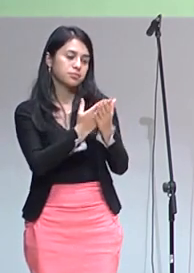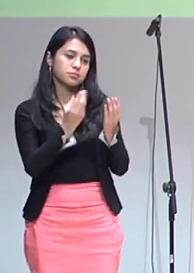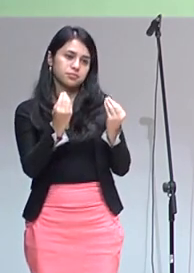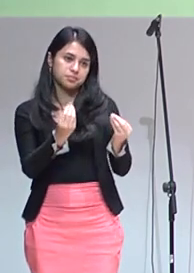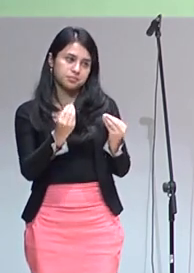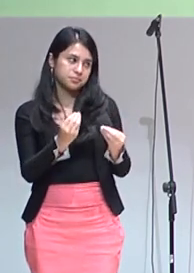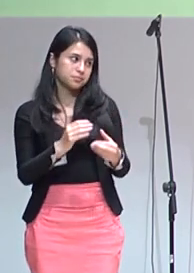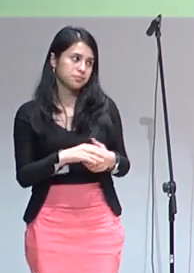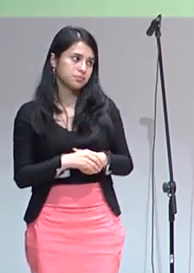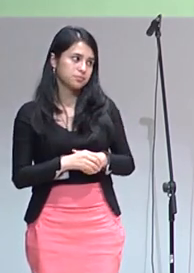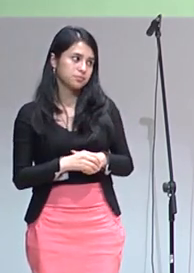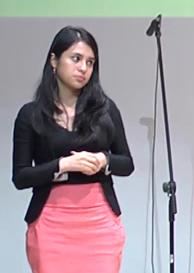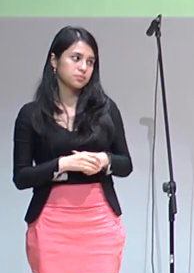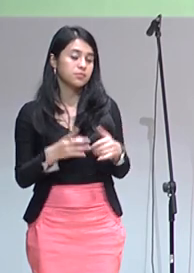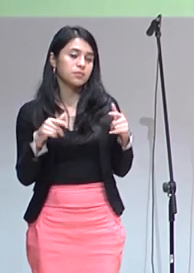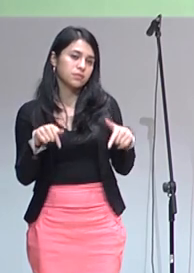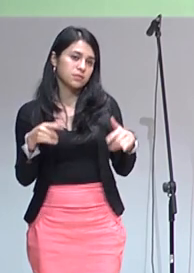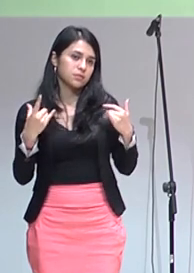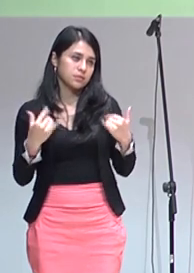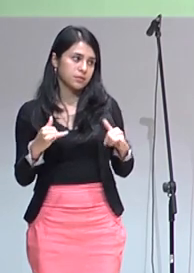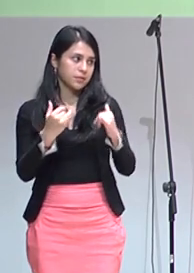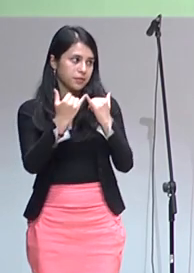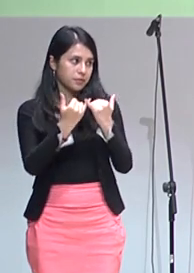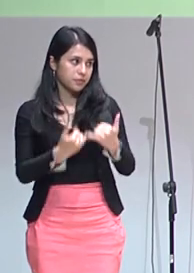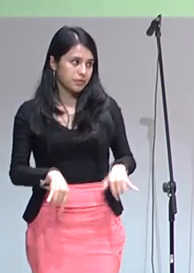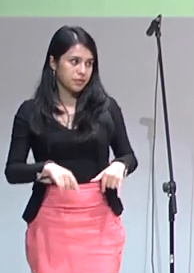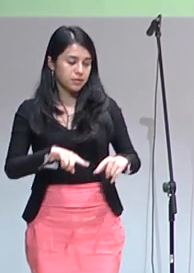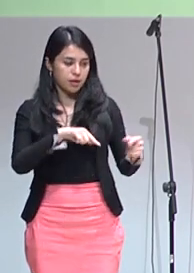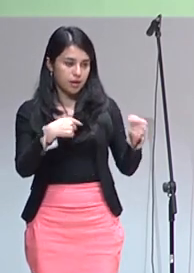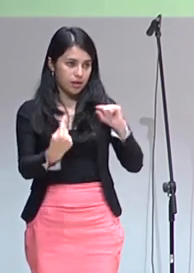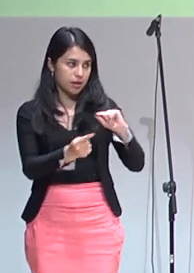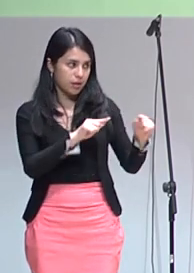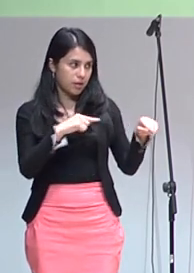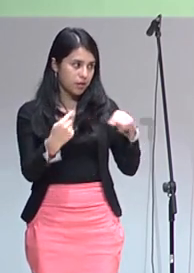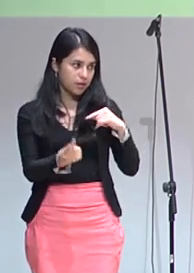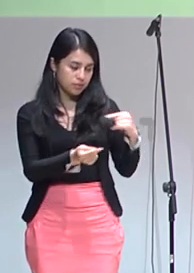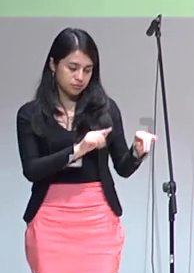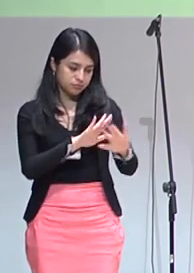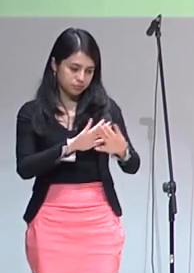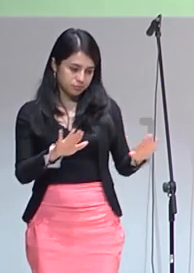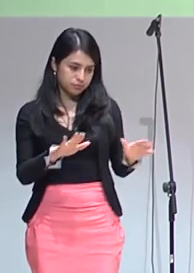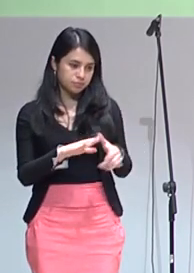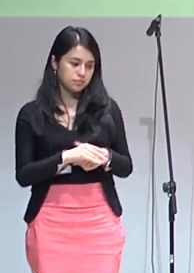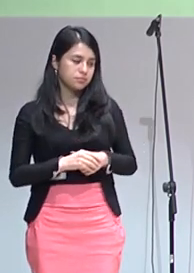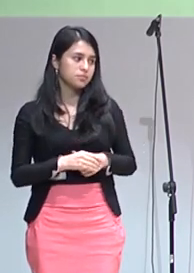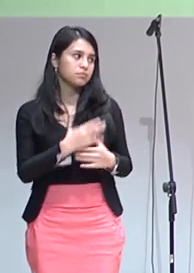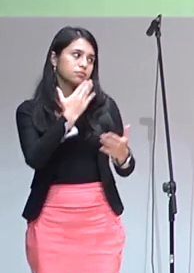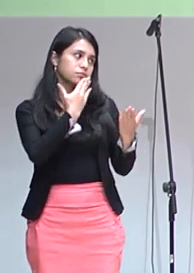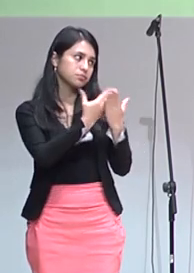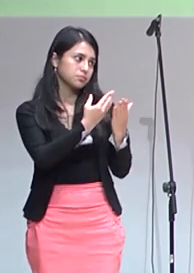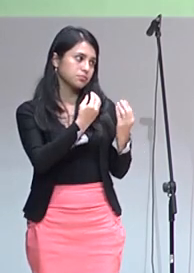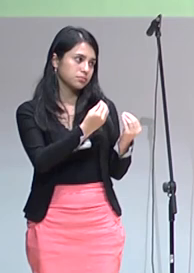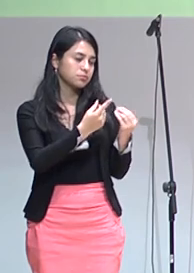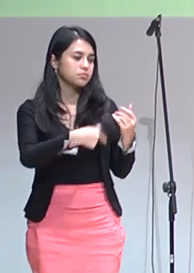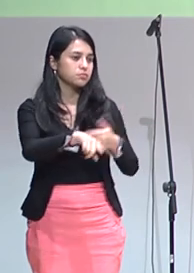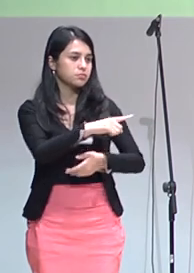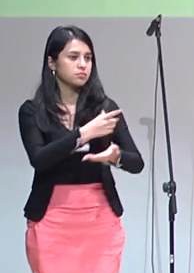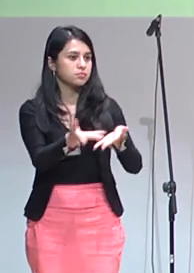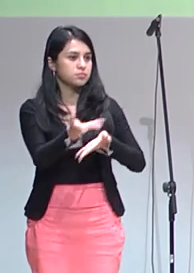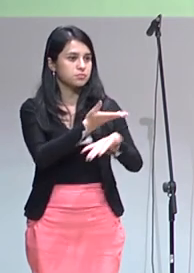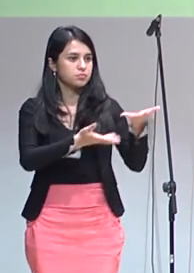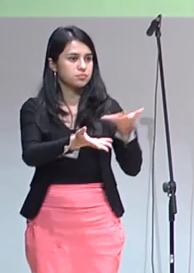gracias. Con esto estamos terminando este conversatorio. Muchas gracias por compartir